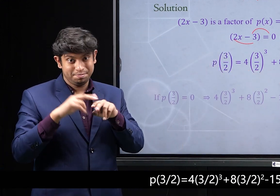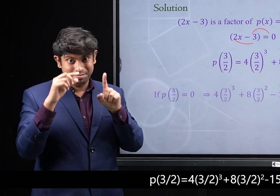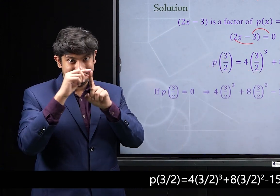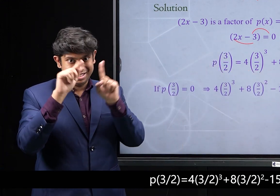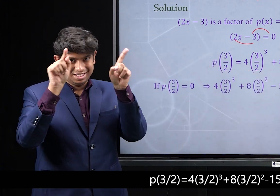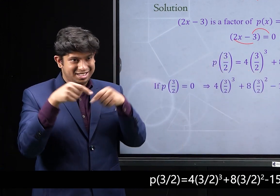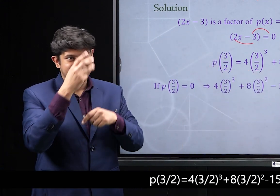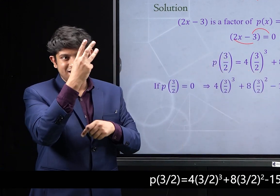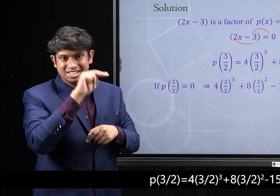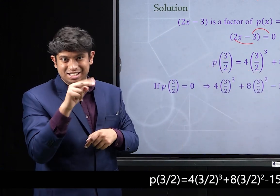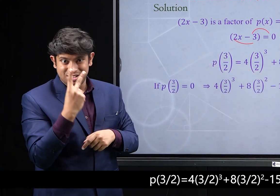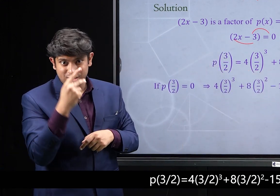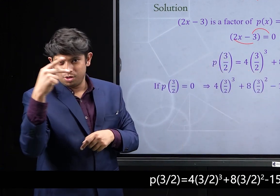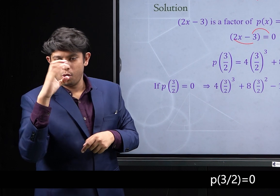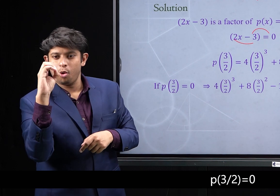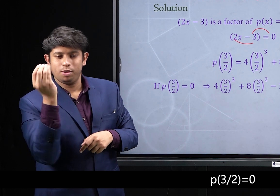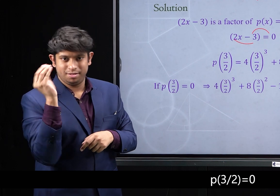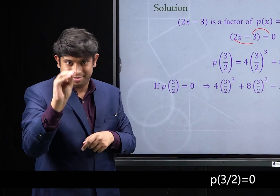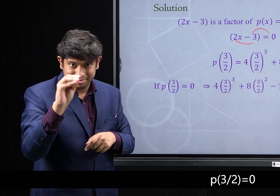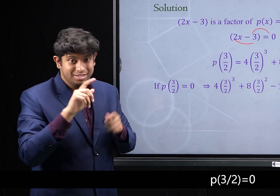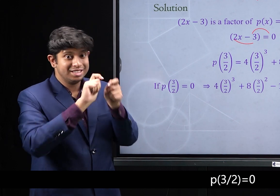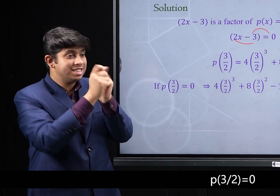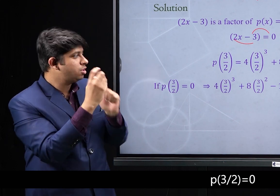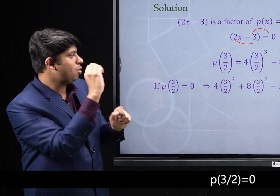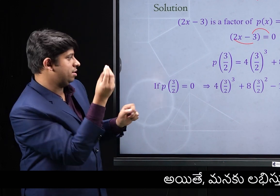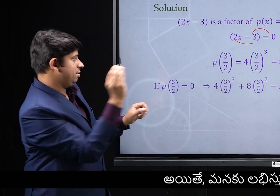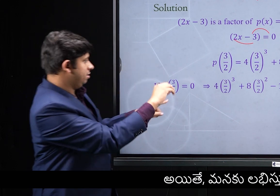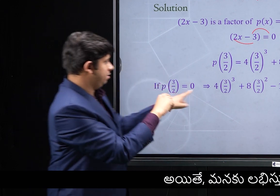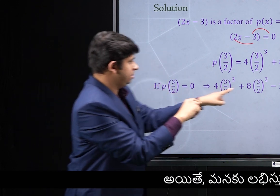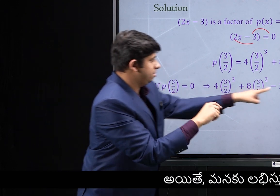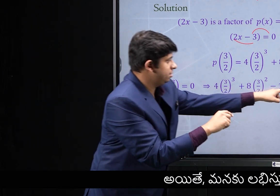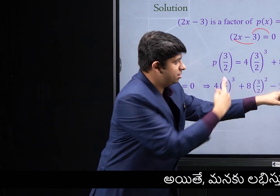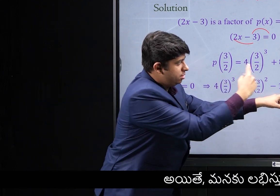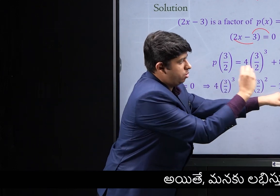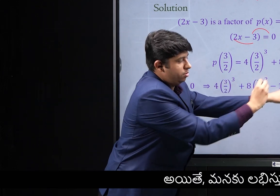ఇంటూ 3/2 మైనస్ k. p ఇంటూ 3/2 0 అయితే మనకేం లభిస్తుంది?